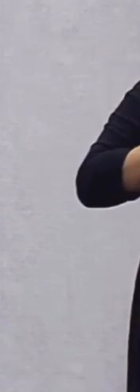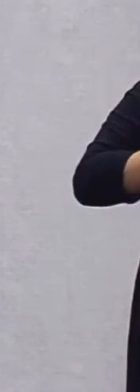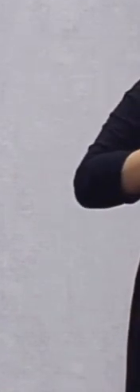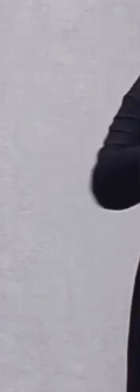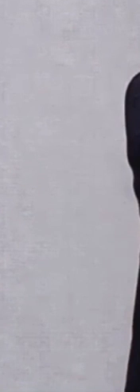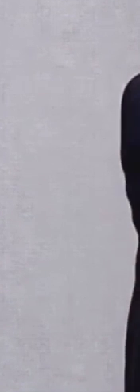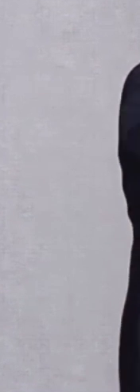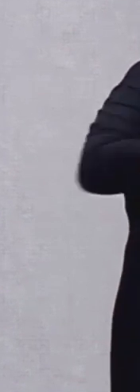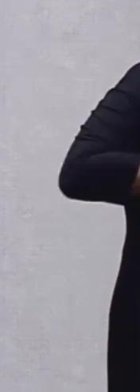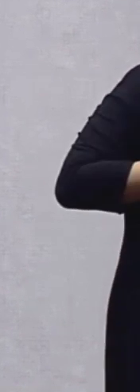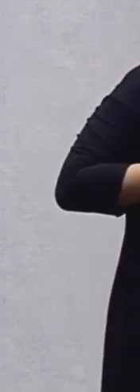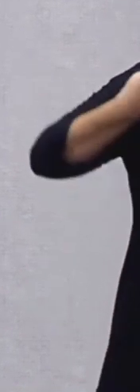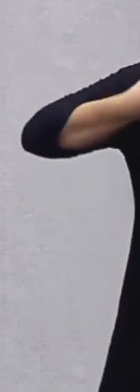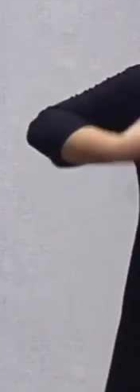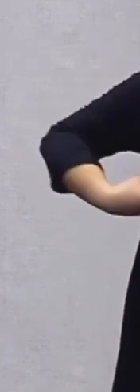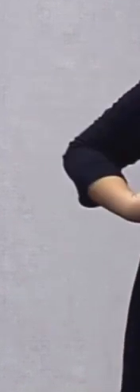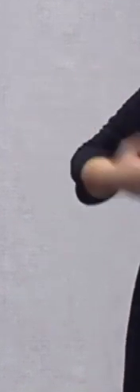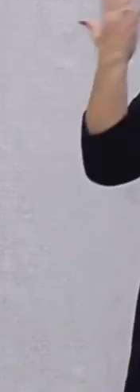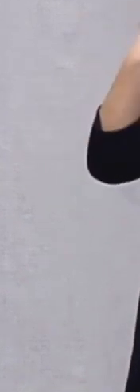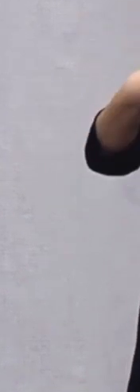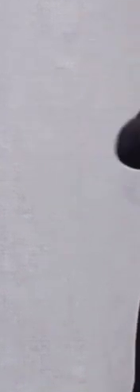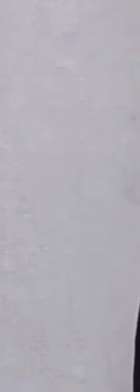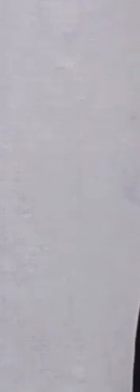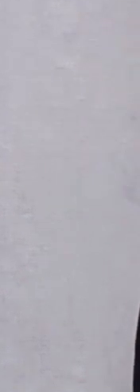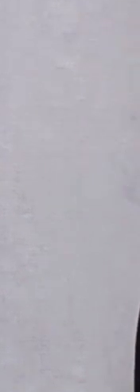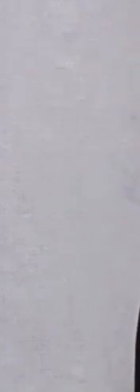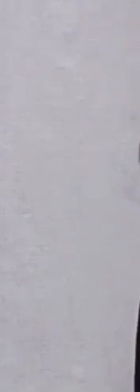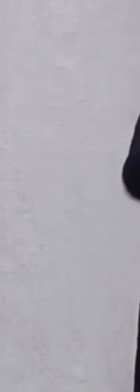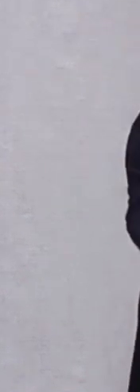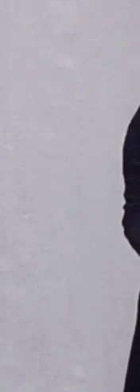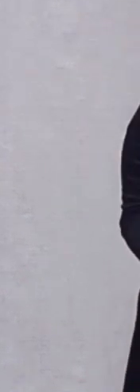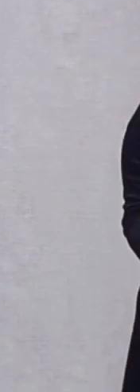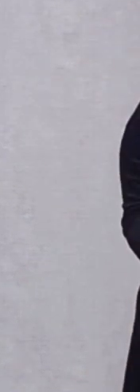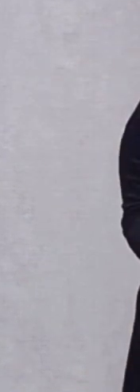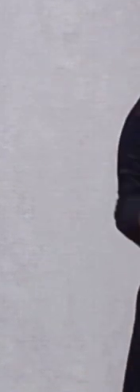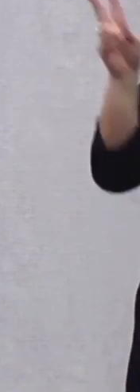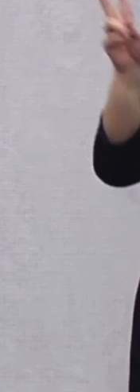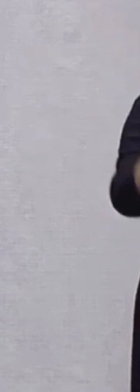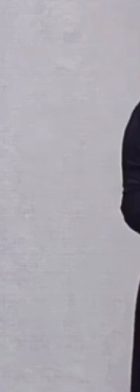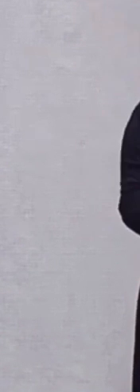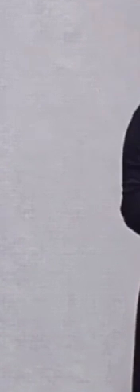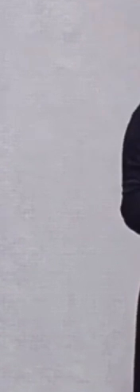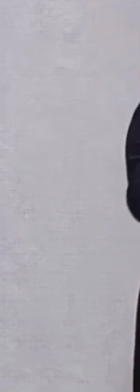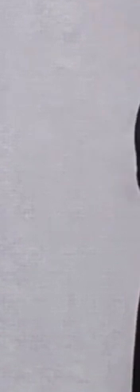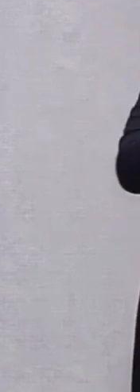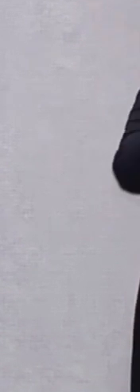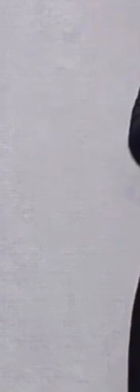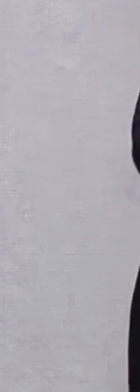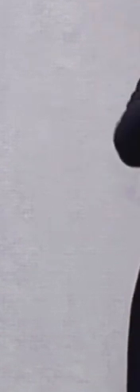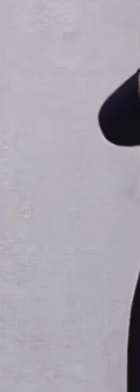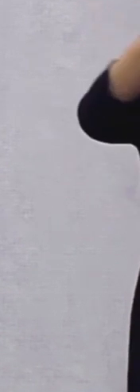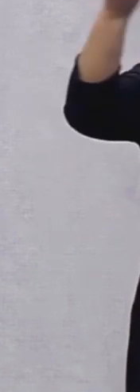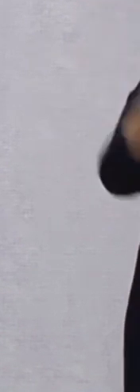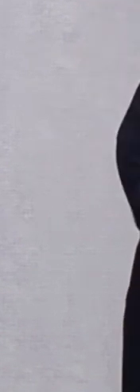που δίνονται στο Δήμο από το 2000 μέχρι σήμερα έχουν μειωθεί κατά